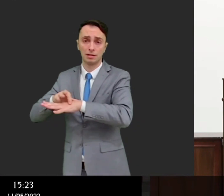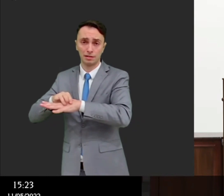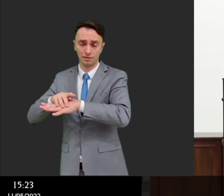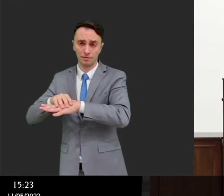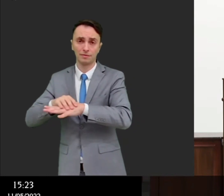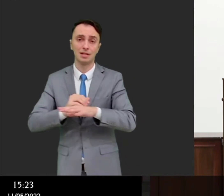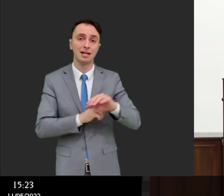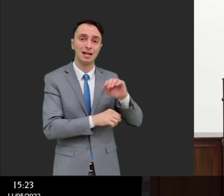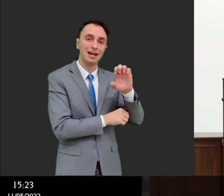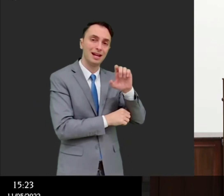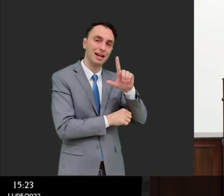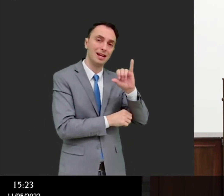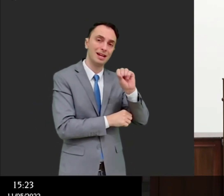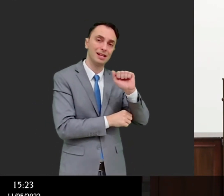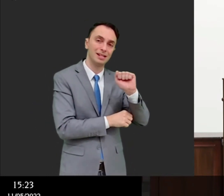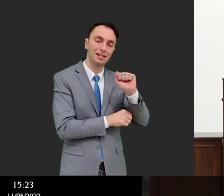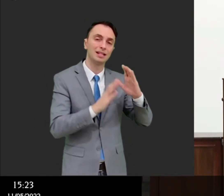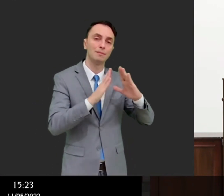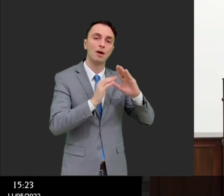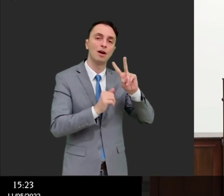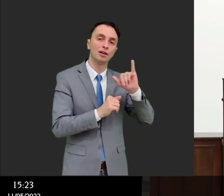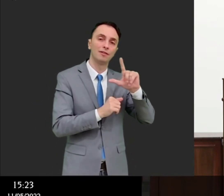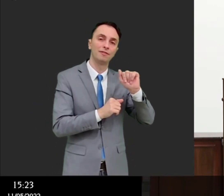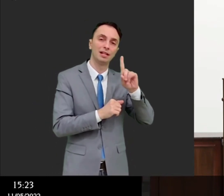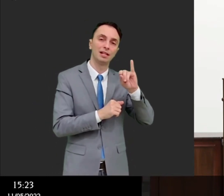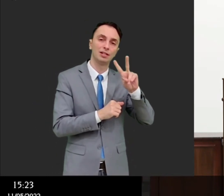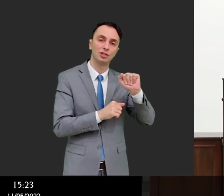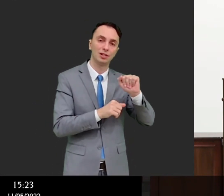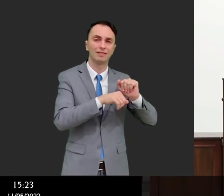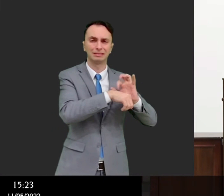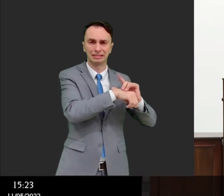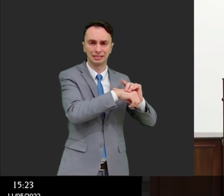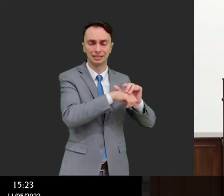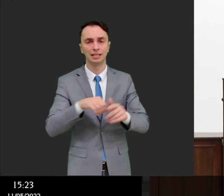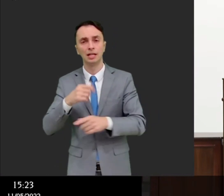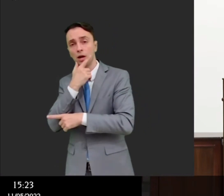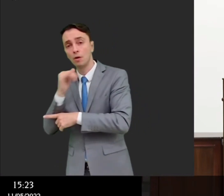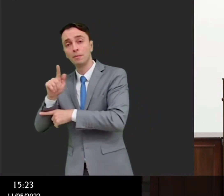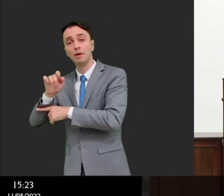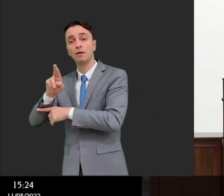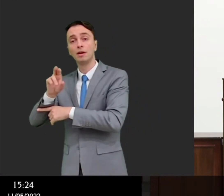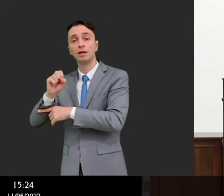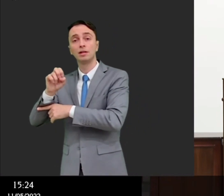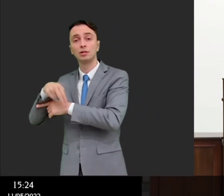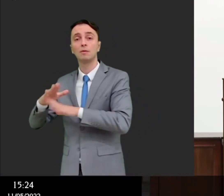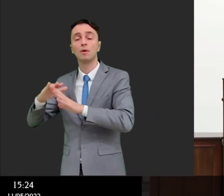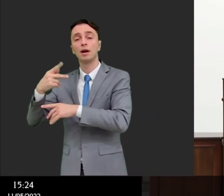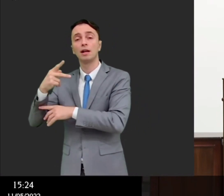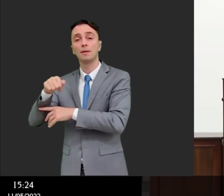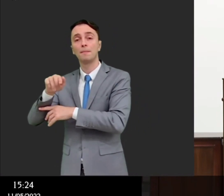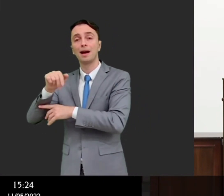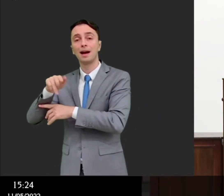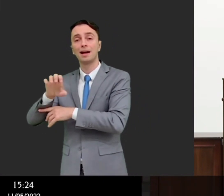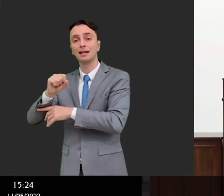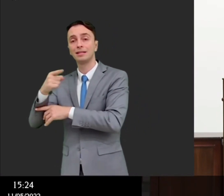da Vila Diva, está enferma. O irmão Gerson Brito, músico do Parque São Lucas,